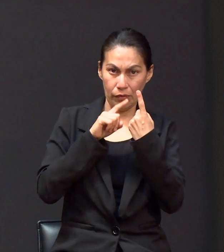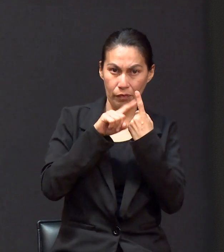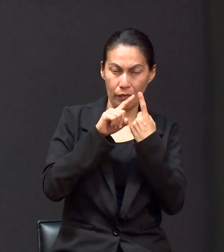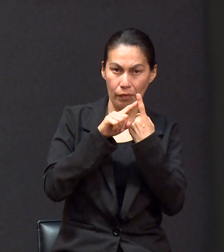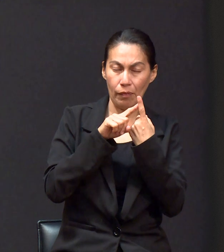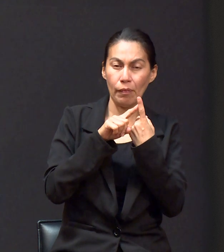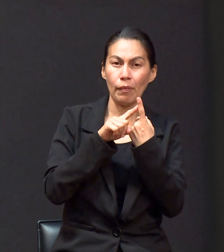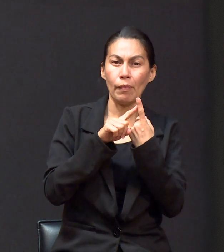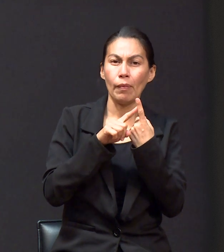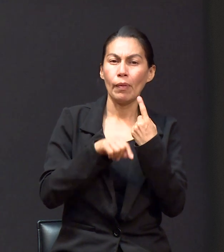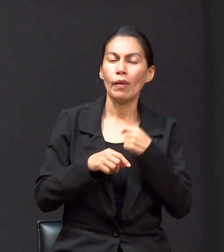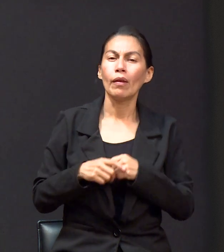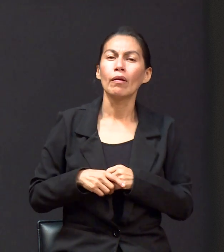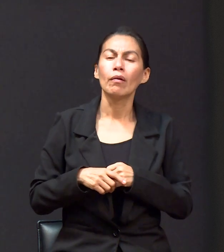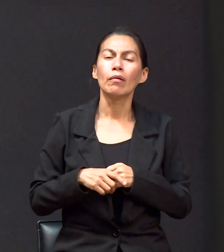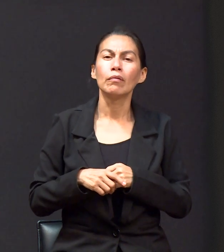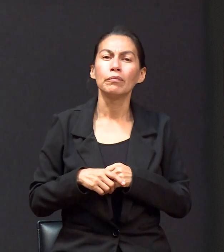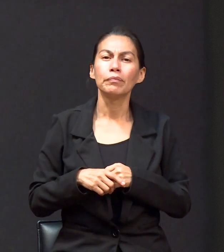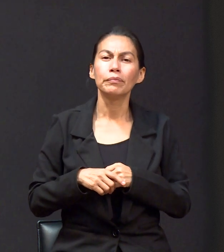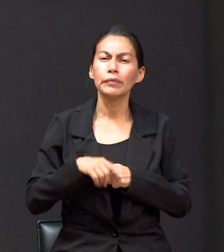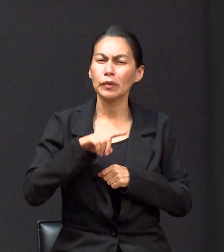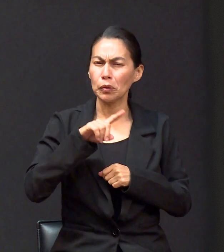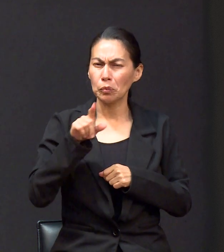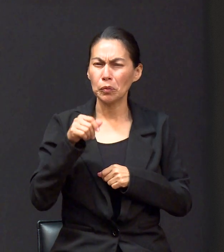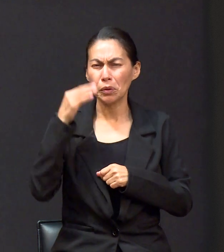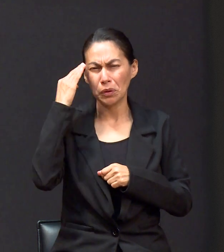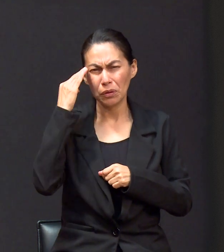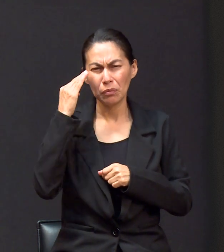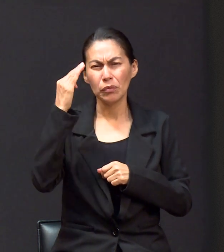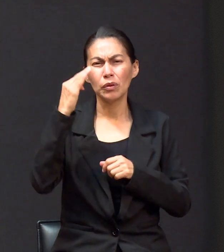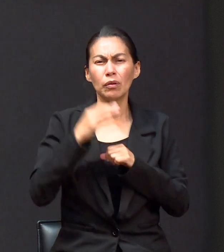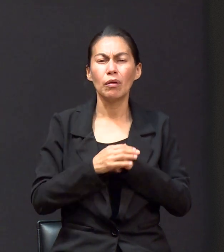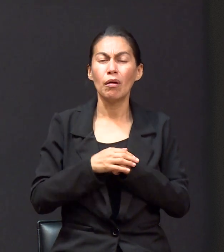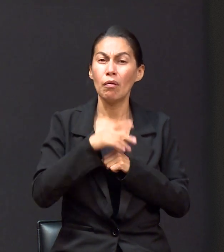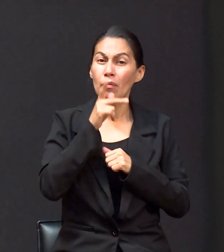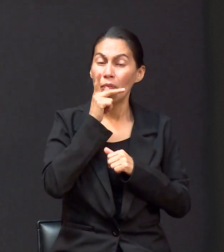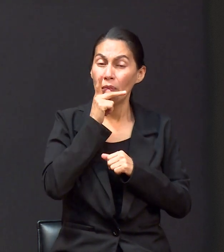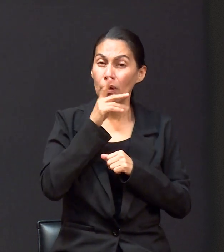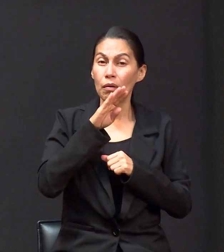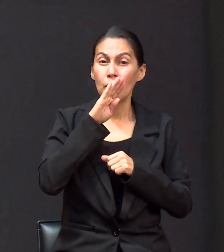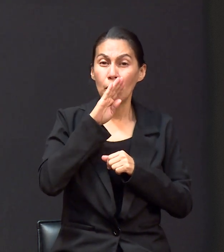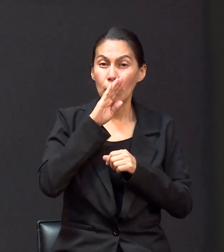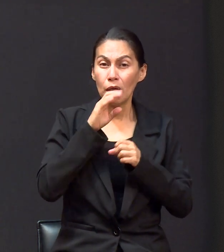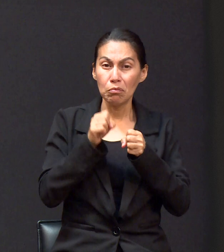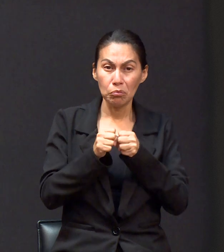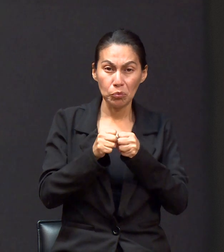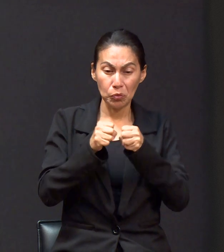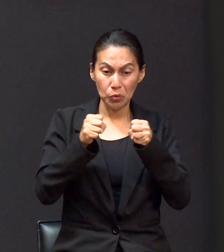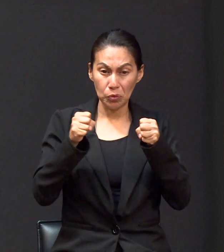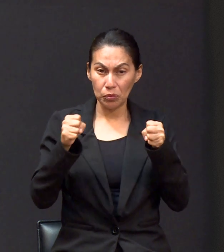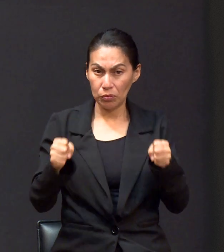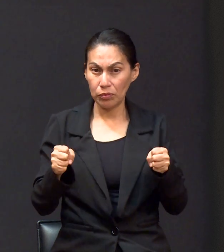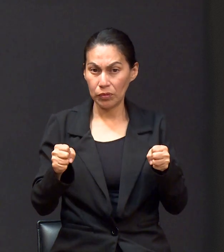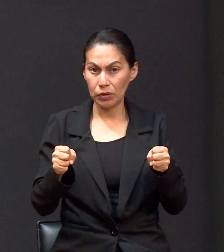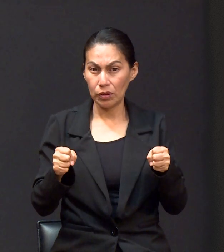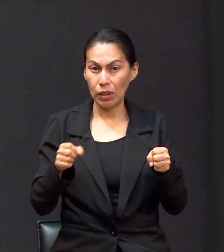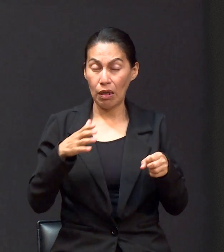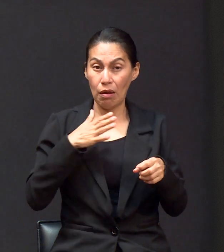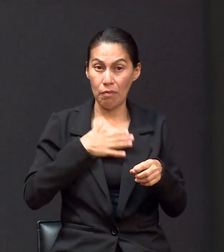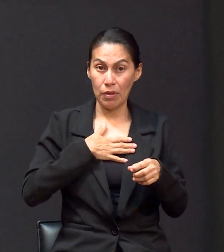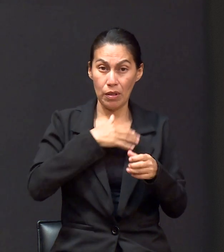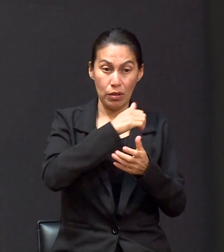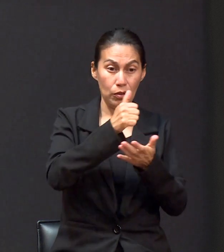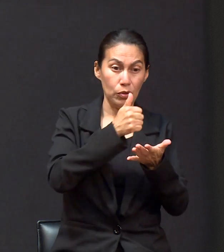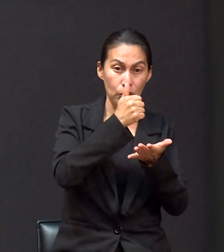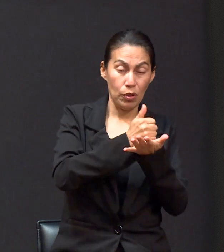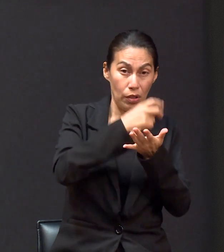Ahí fue la primera. Con el paso del tiempo, mi papá y mi mamá se separan